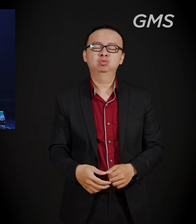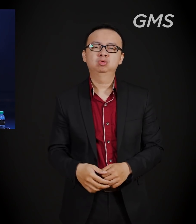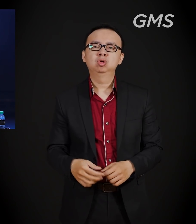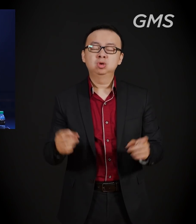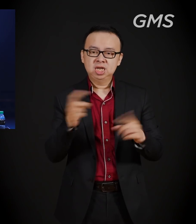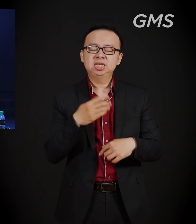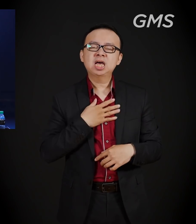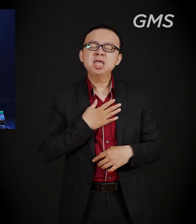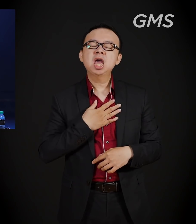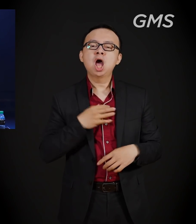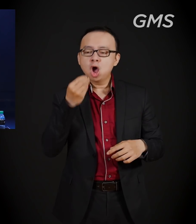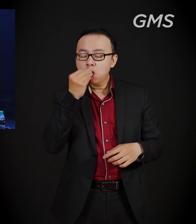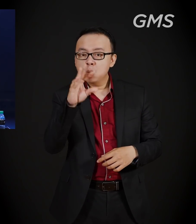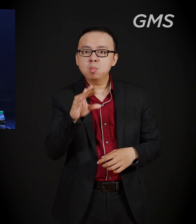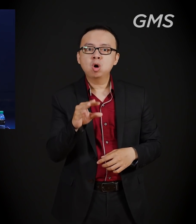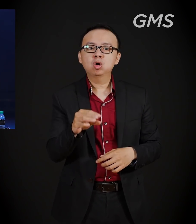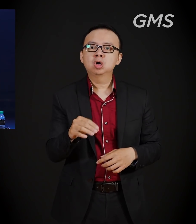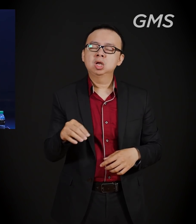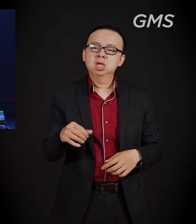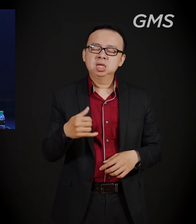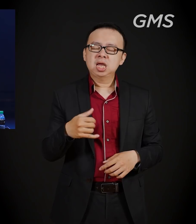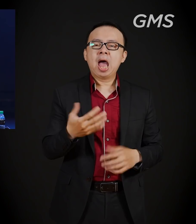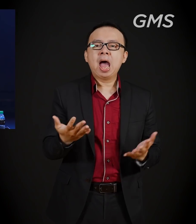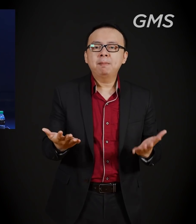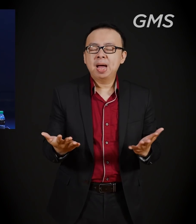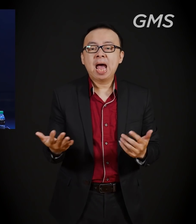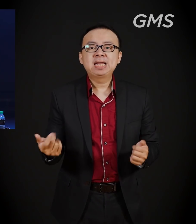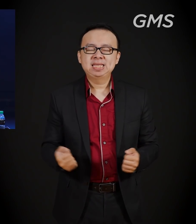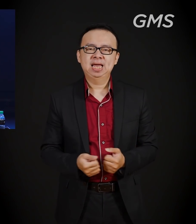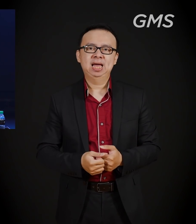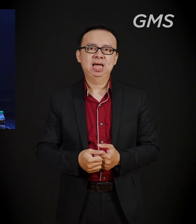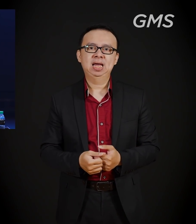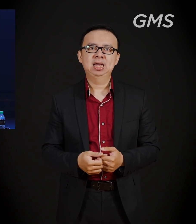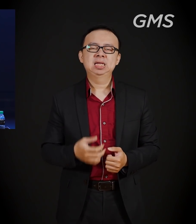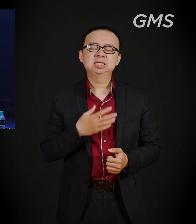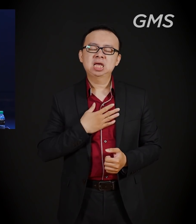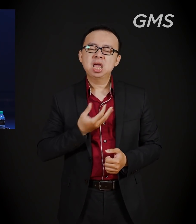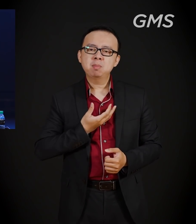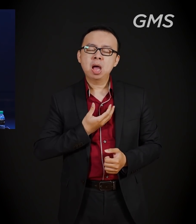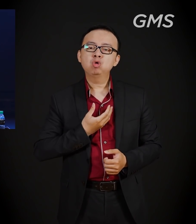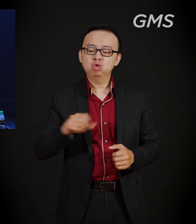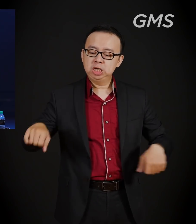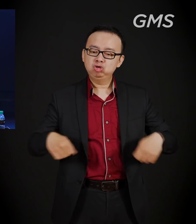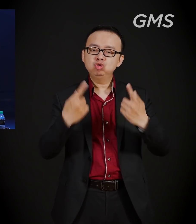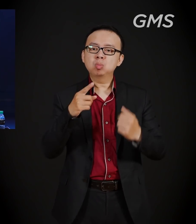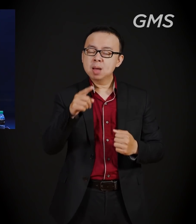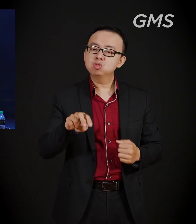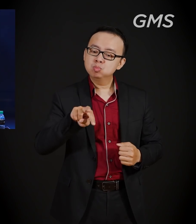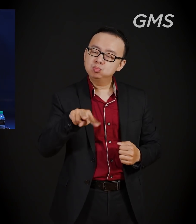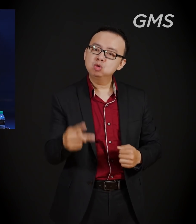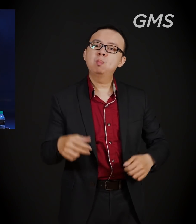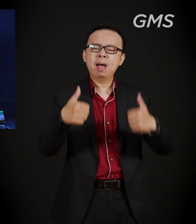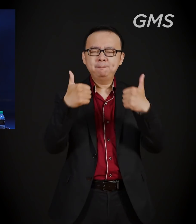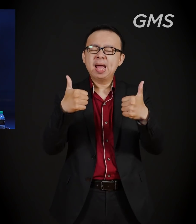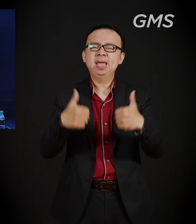ngomong dimanis-manisin, saya akan ngomong apa yang memang Tuhan taruh dalam hati saya. Karena saya sayang sama saudara, saya ingin hidupmu berubah.